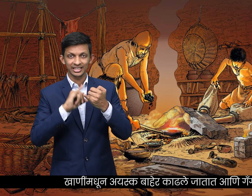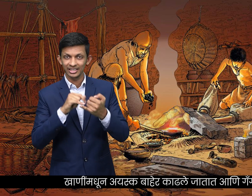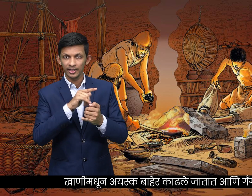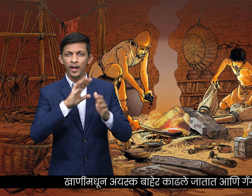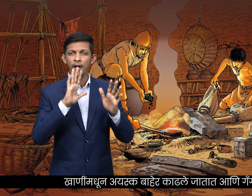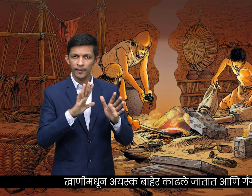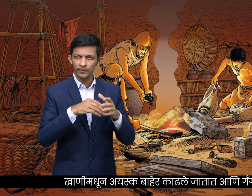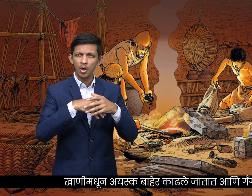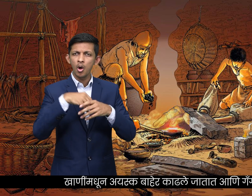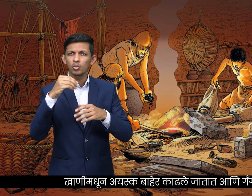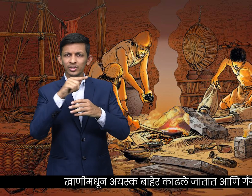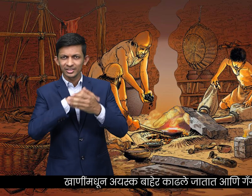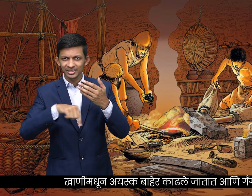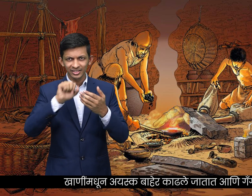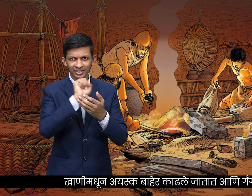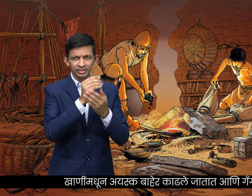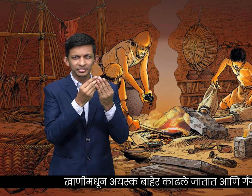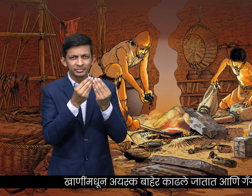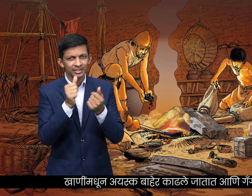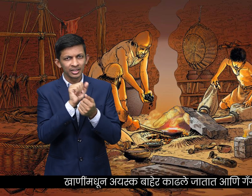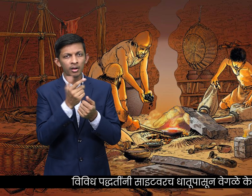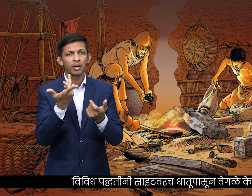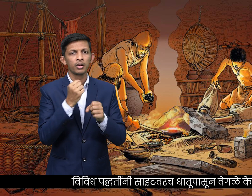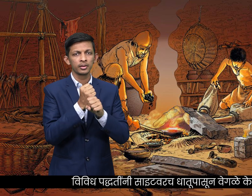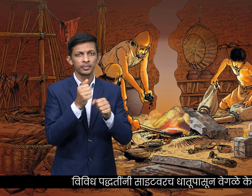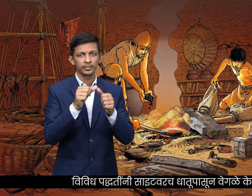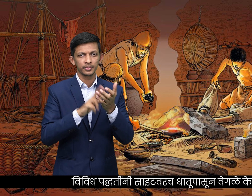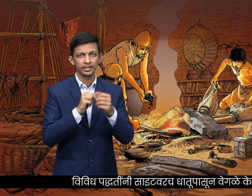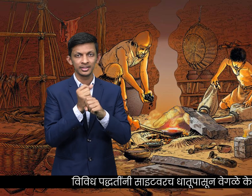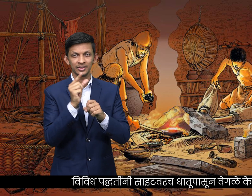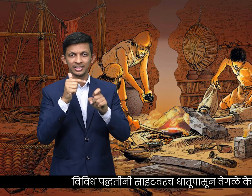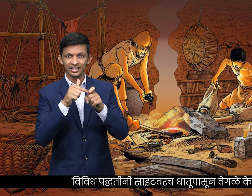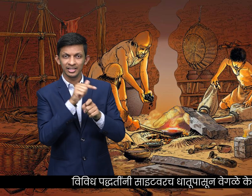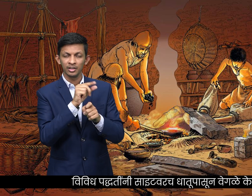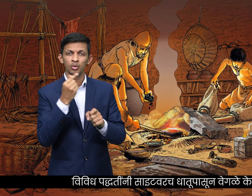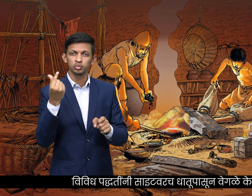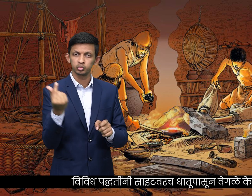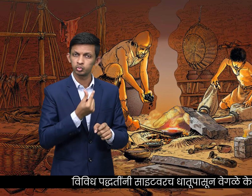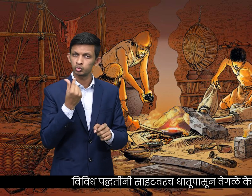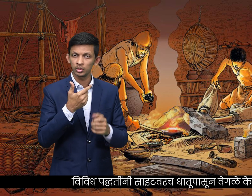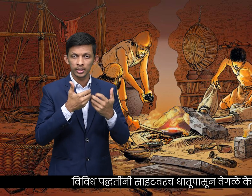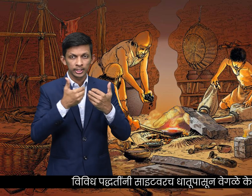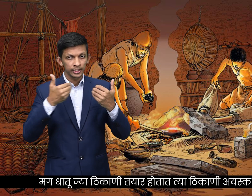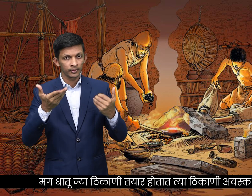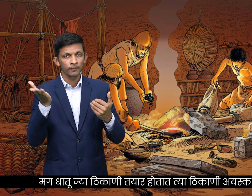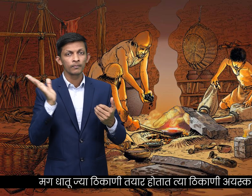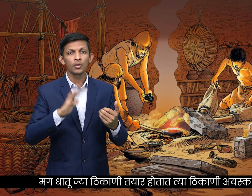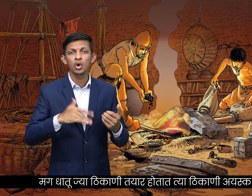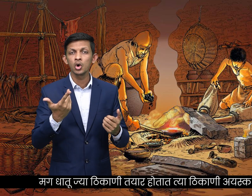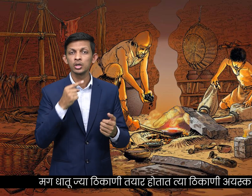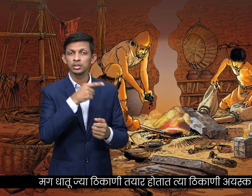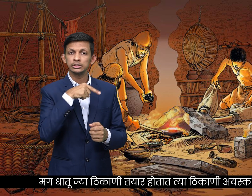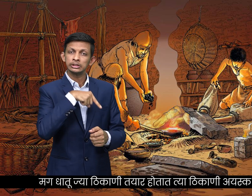खाणीमधून अयस्क बाहेर काढले जातात आणि गँग सामान्यतः विविध पद्धतीने साइटवरच धातूपासून वेगळे केले जातात. मग